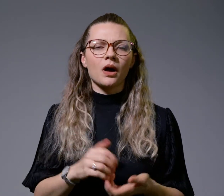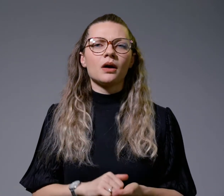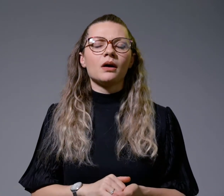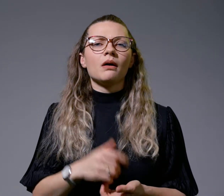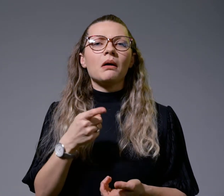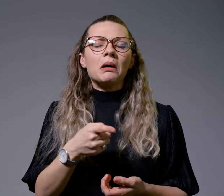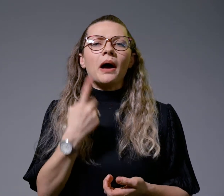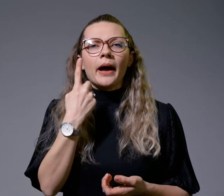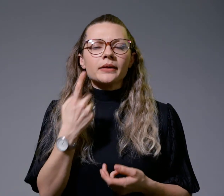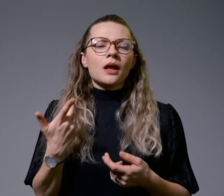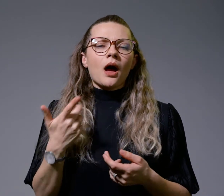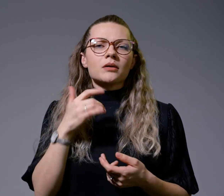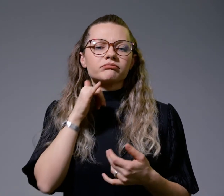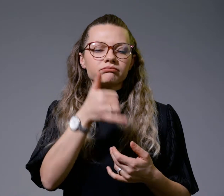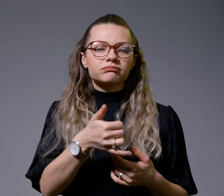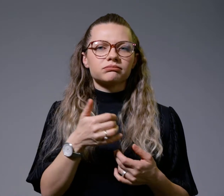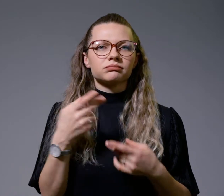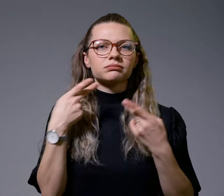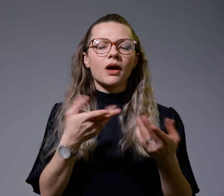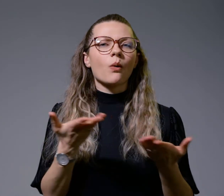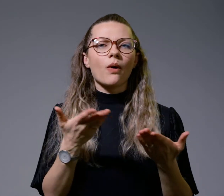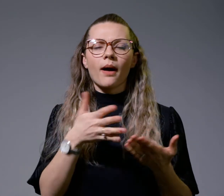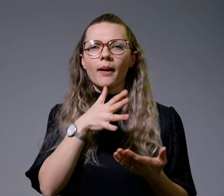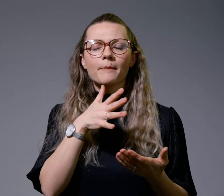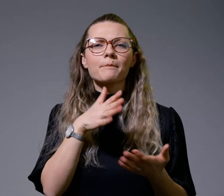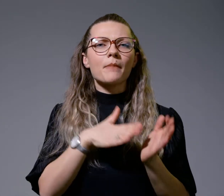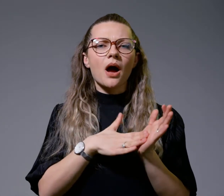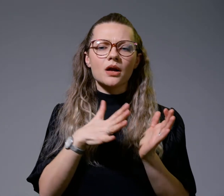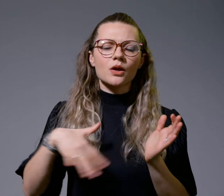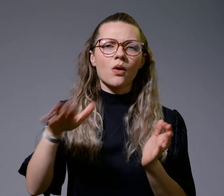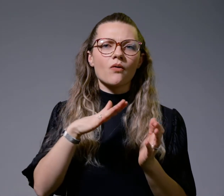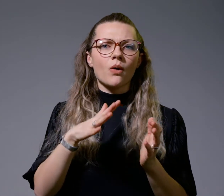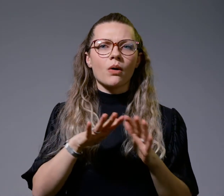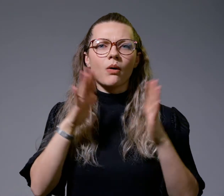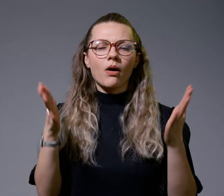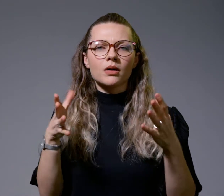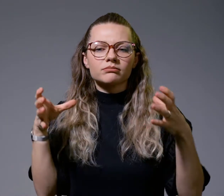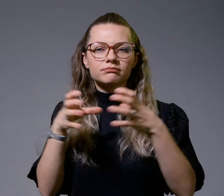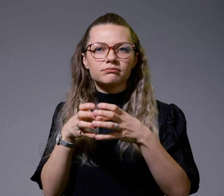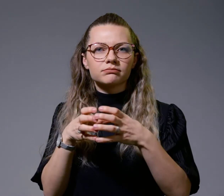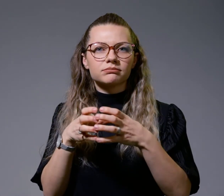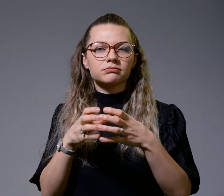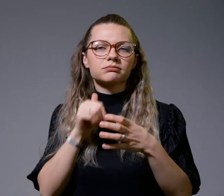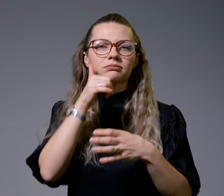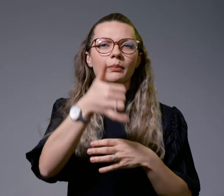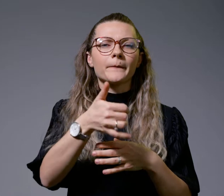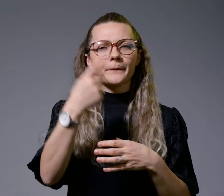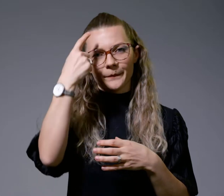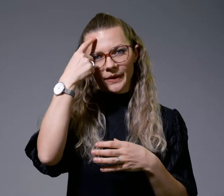таква посета, кога мариовците во поголема група биле да пазарат во Прилеп, Момчинјата кои биле во